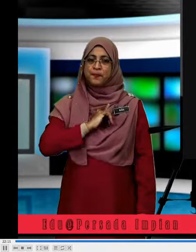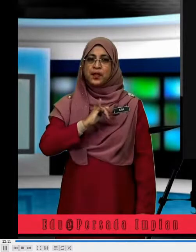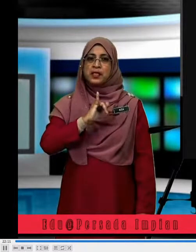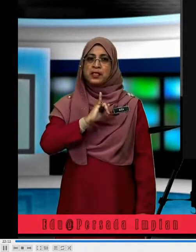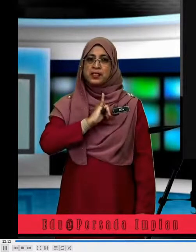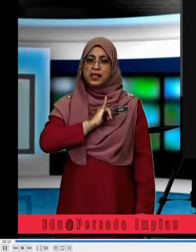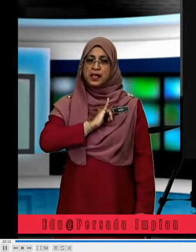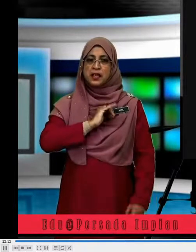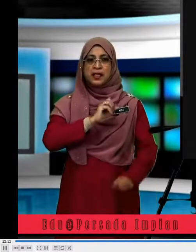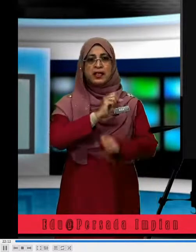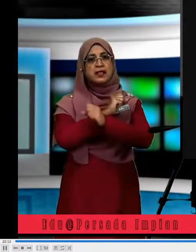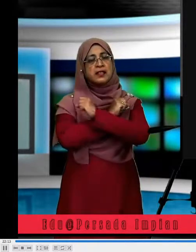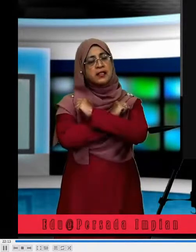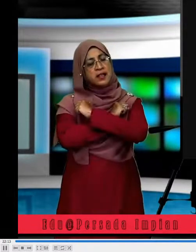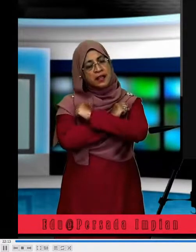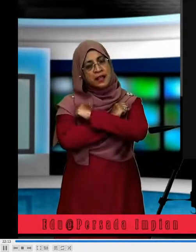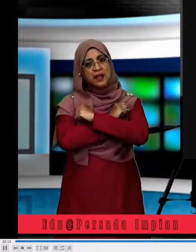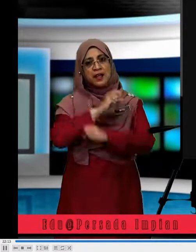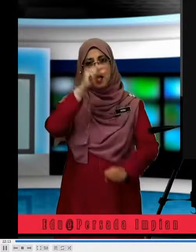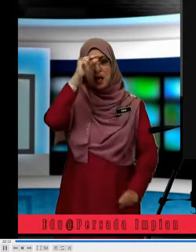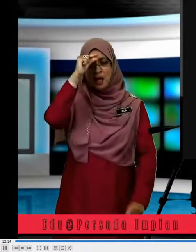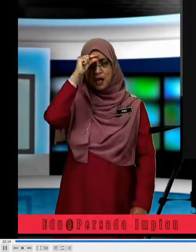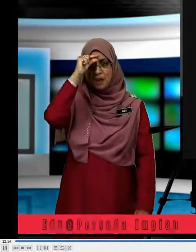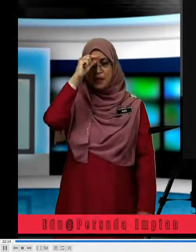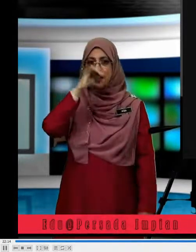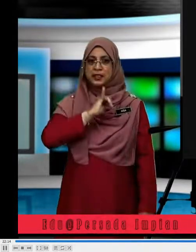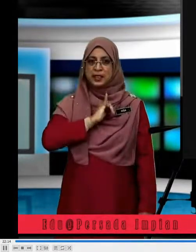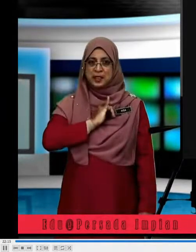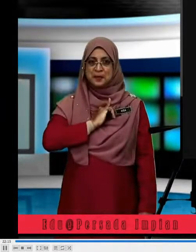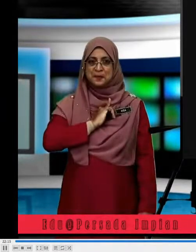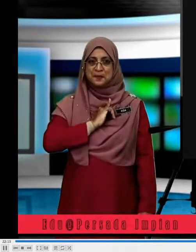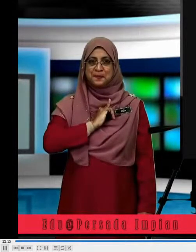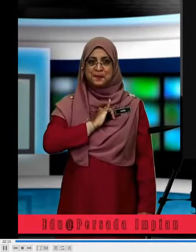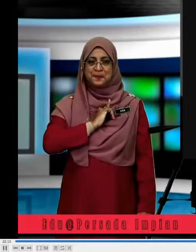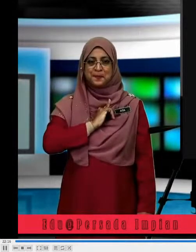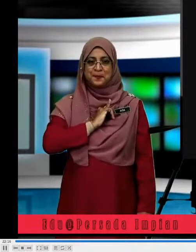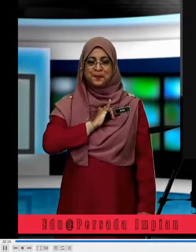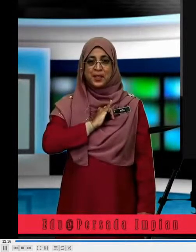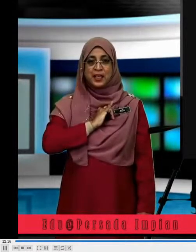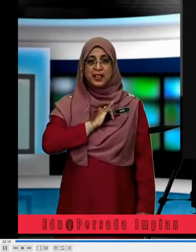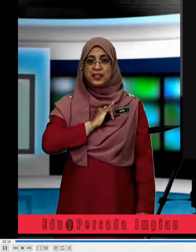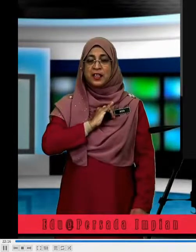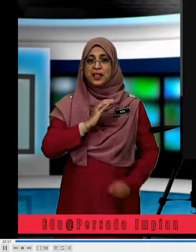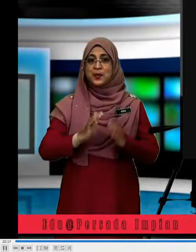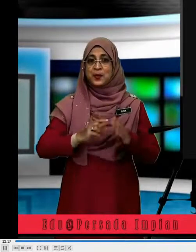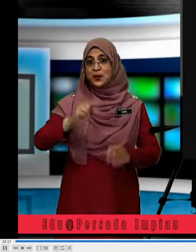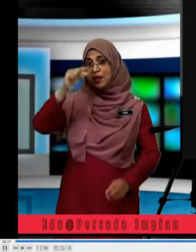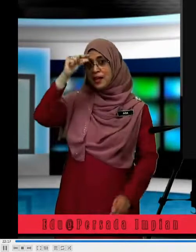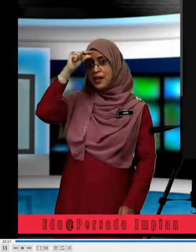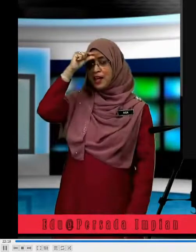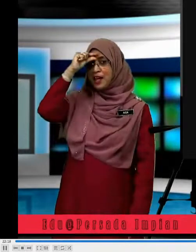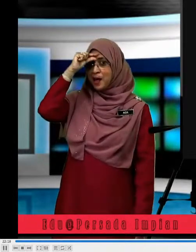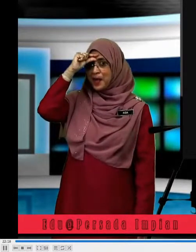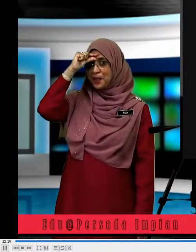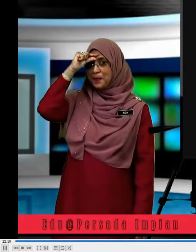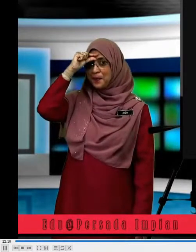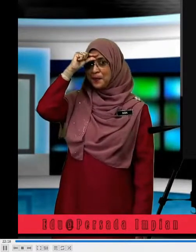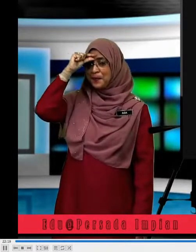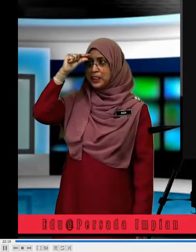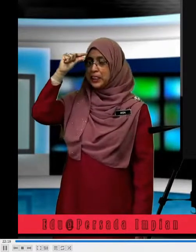saya sayang abang saya xsara untuk abang